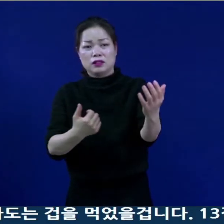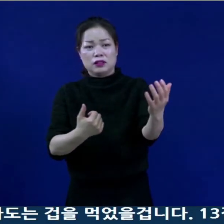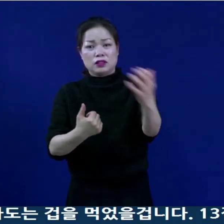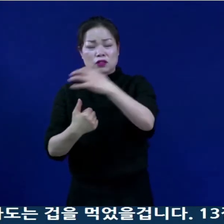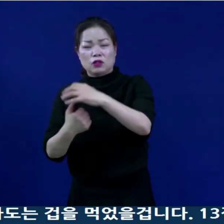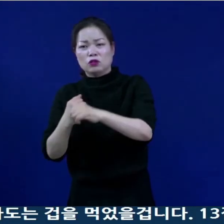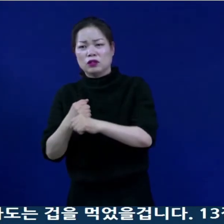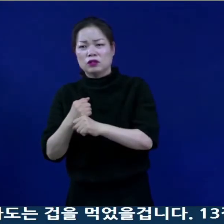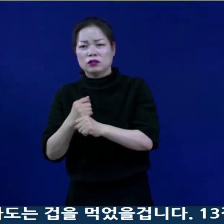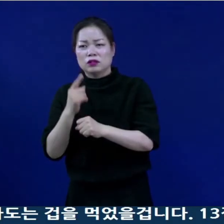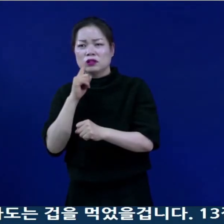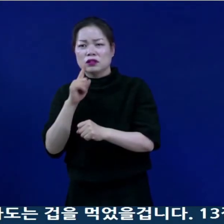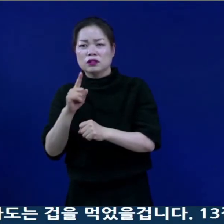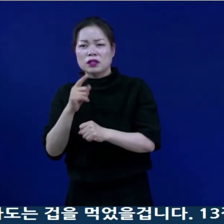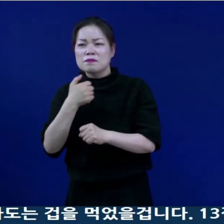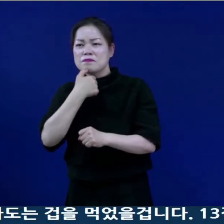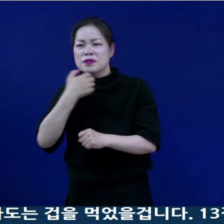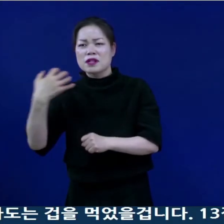협박에 그가 굴복당했습니다.